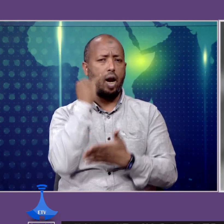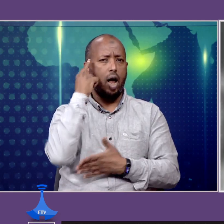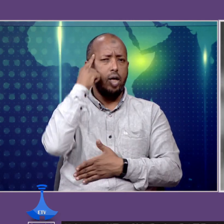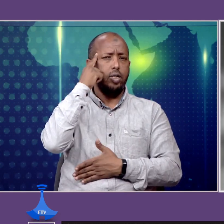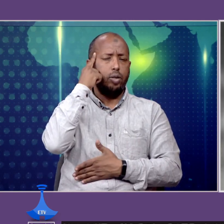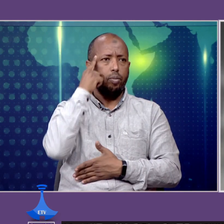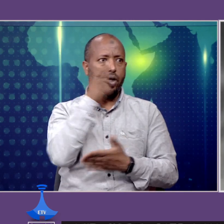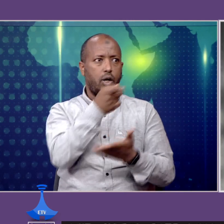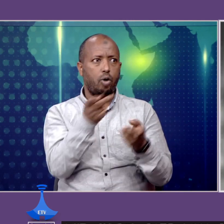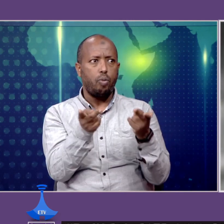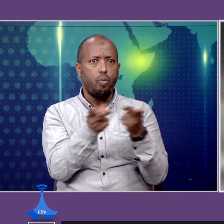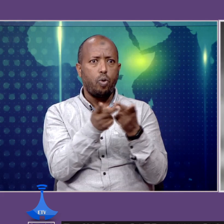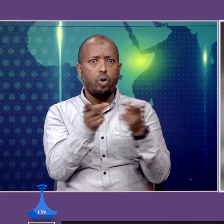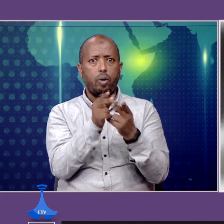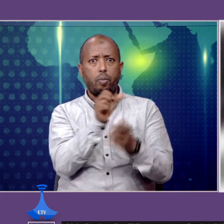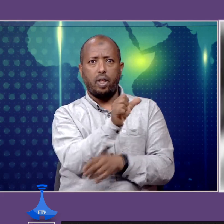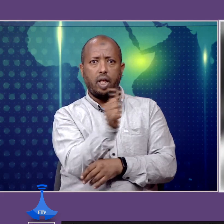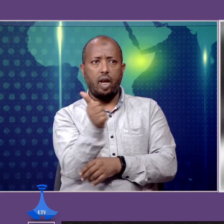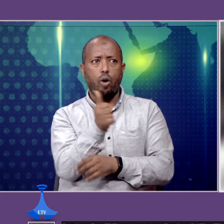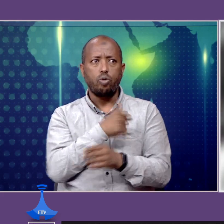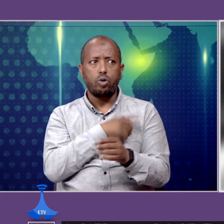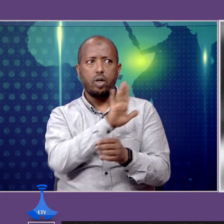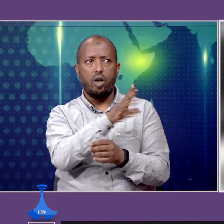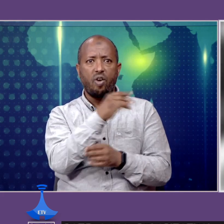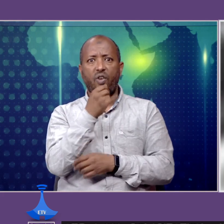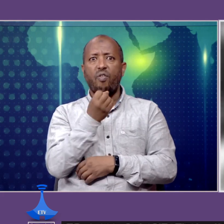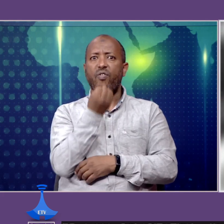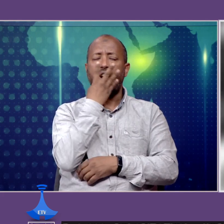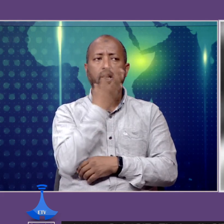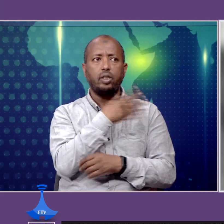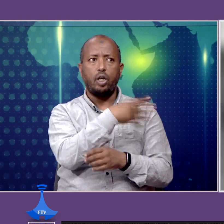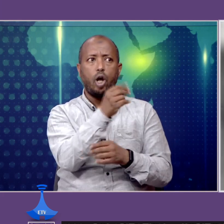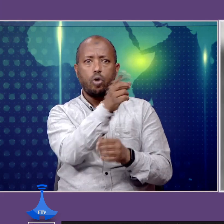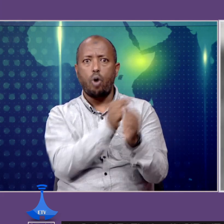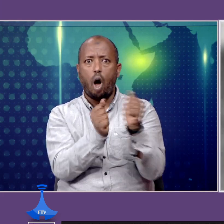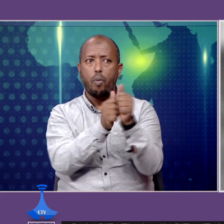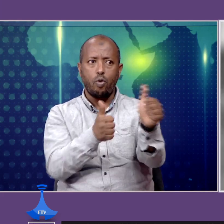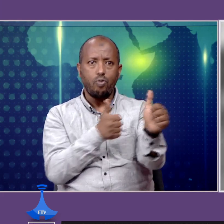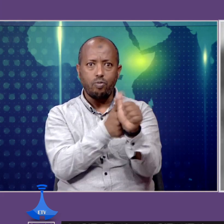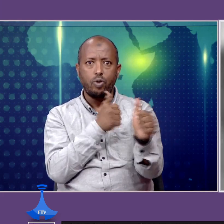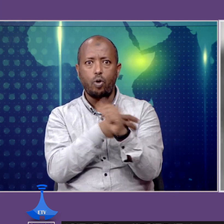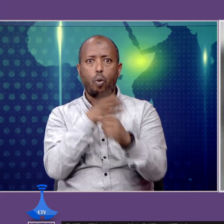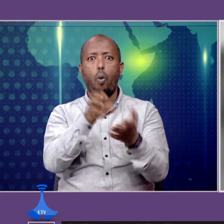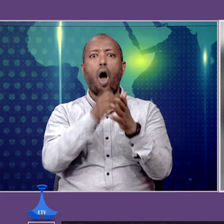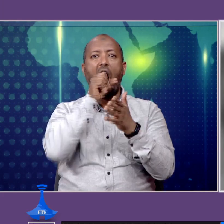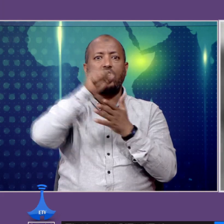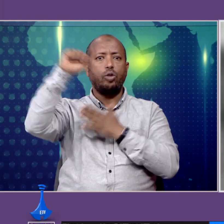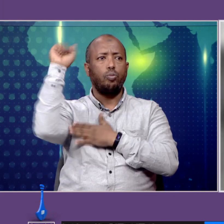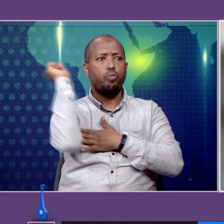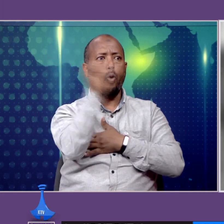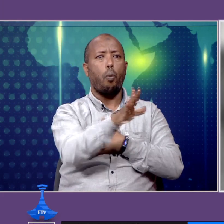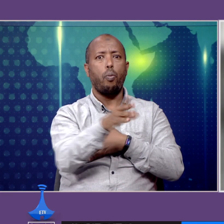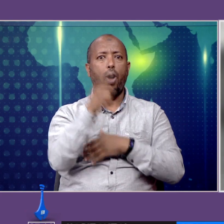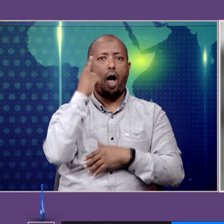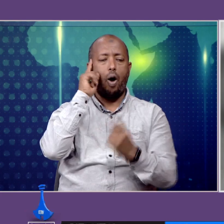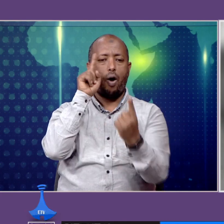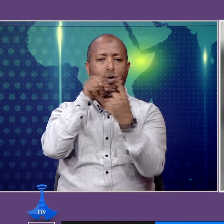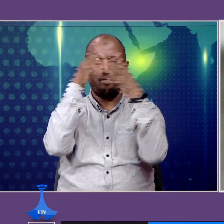ቦታ በግራዚያኒና በተከታዮቹ ላይ ቦምብ ለመጣል ጋው ሺቡይ